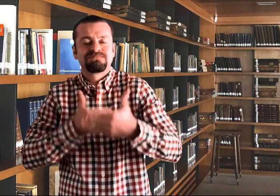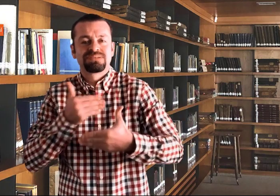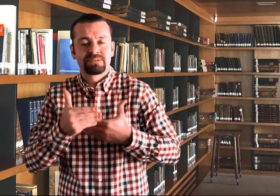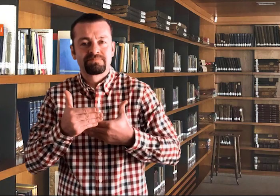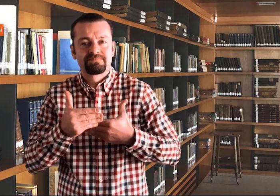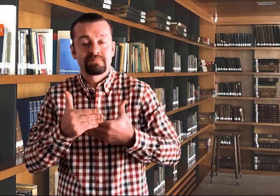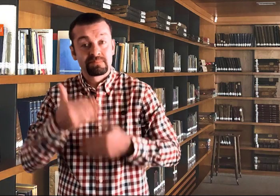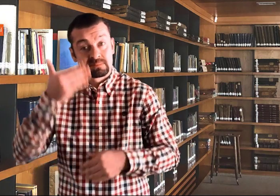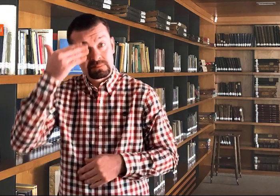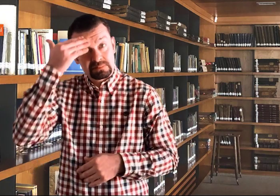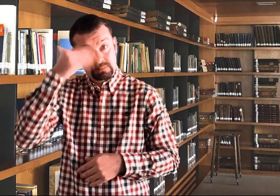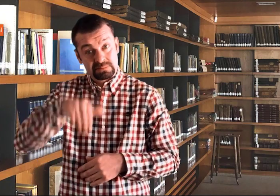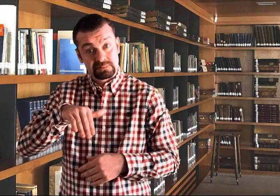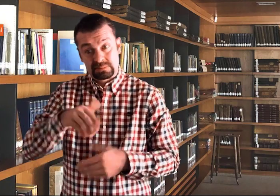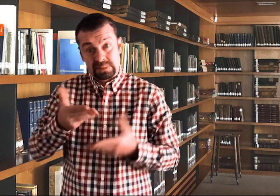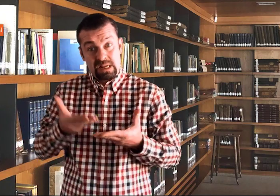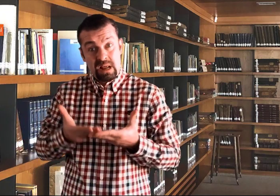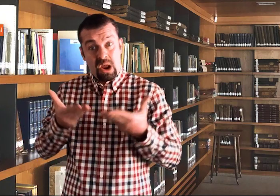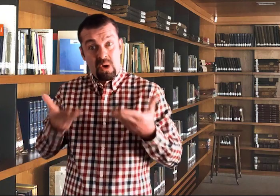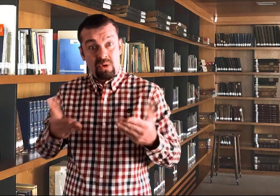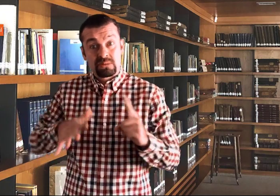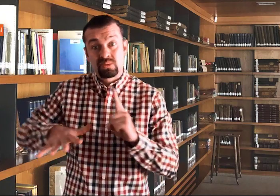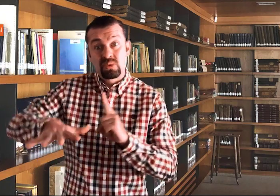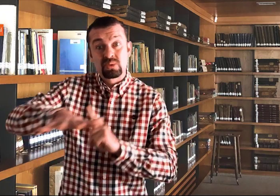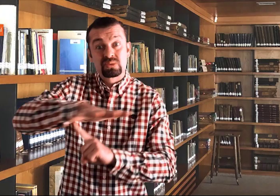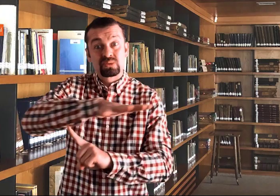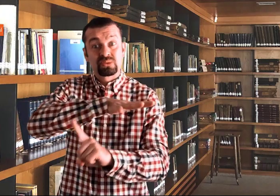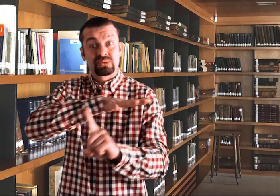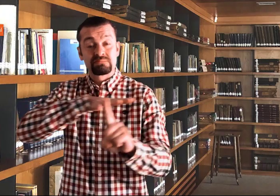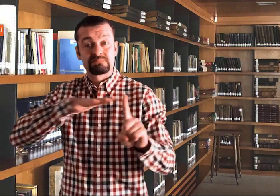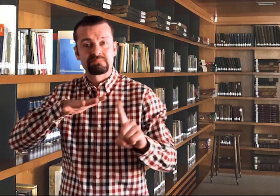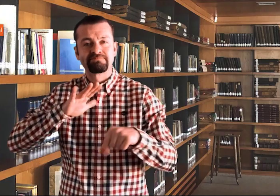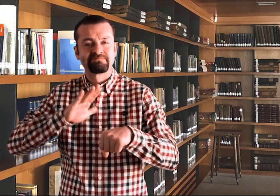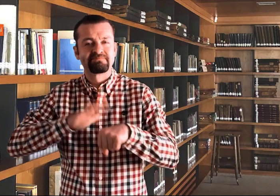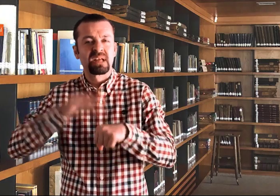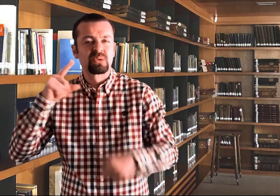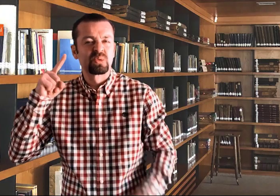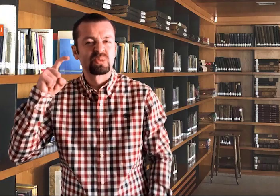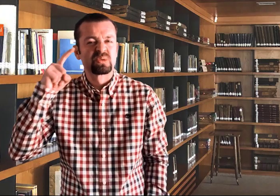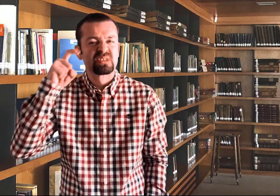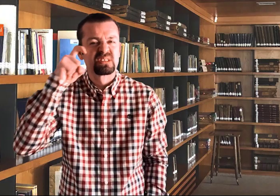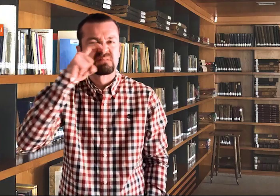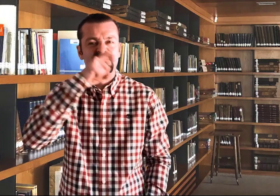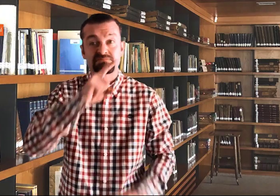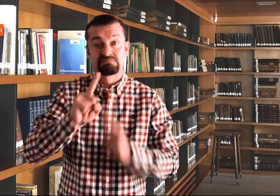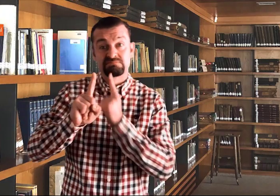cuerpo, elementos esenciales para el aprendizaje de esta lengua.